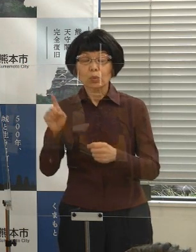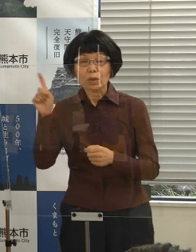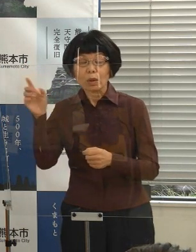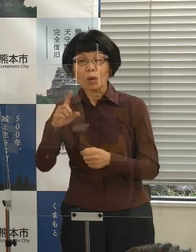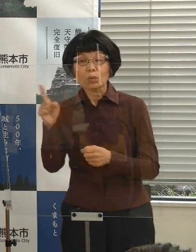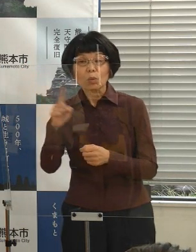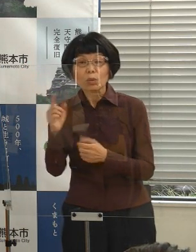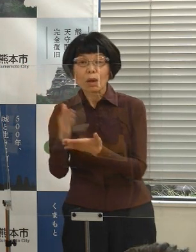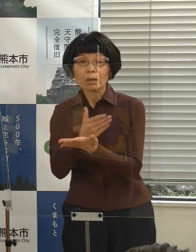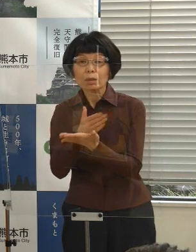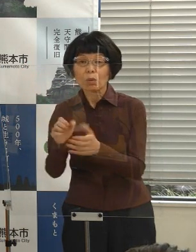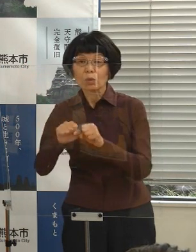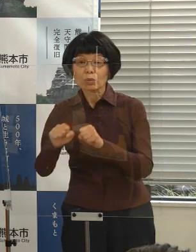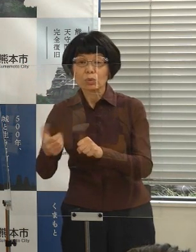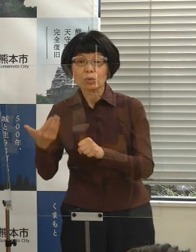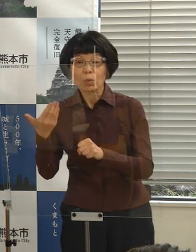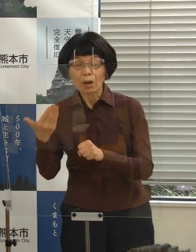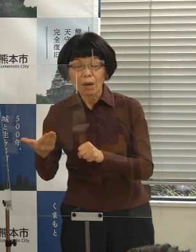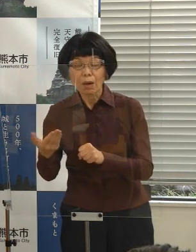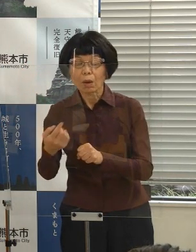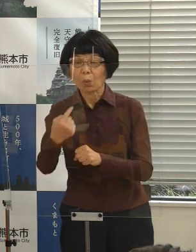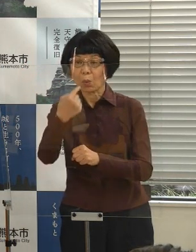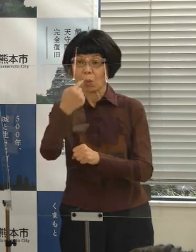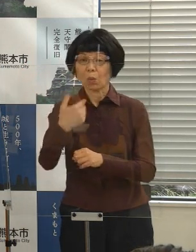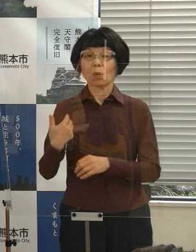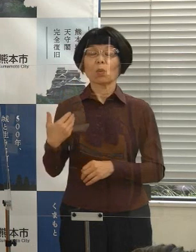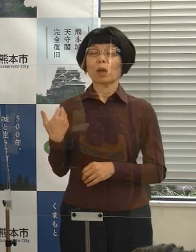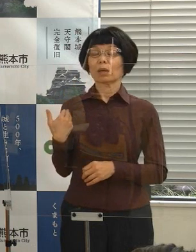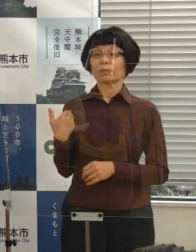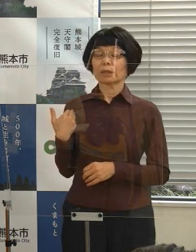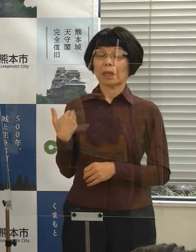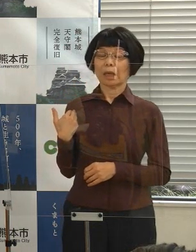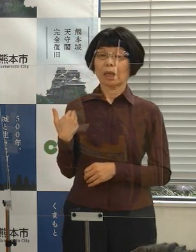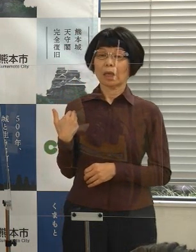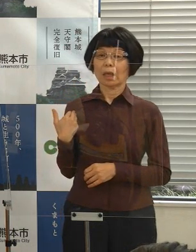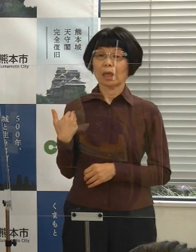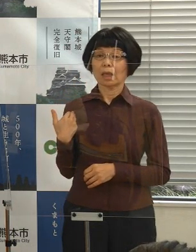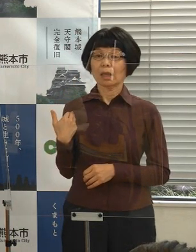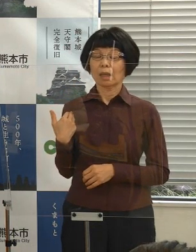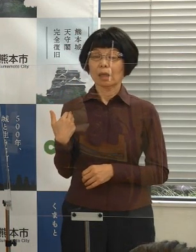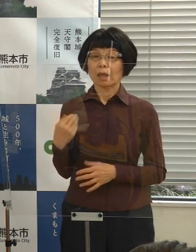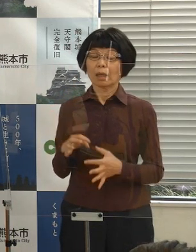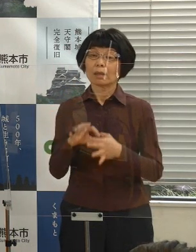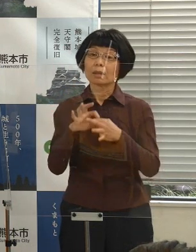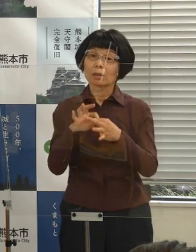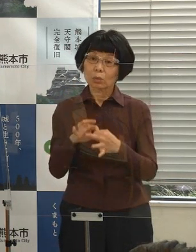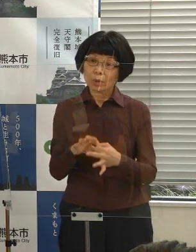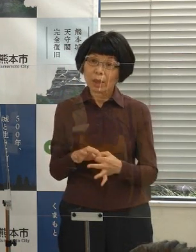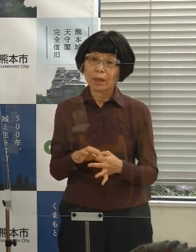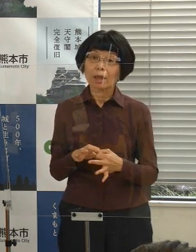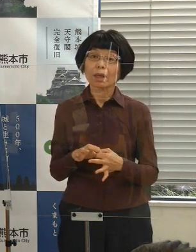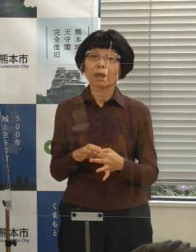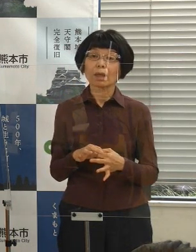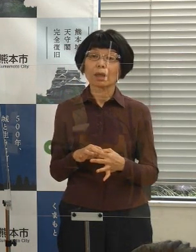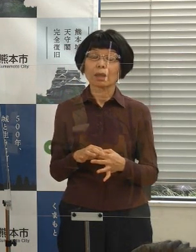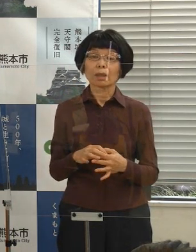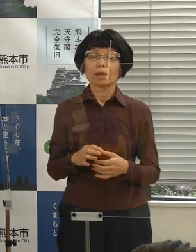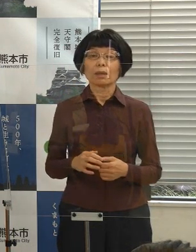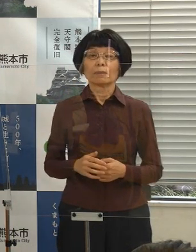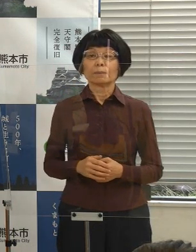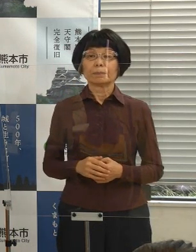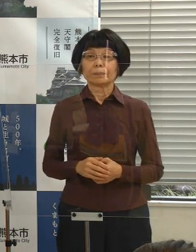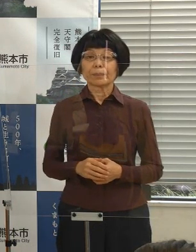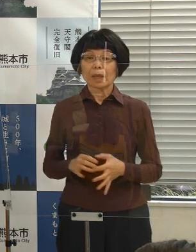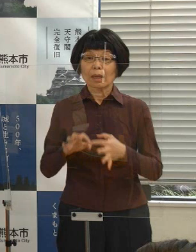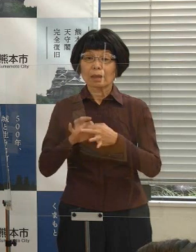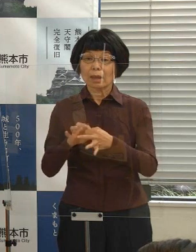るのかというのはわからないというふうなことでありますので、そういったまあいろいろなことによってですね、関係者の